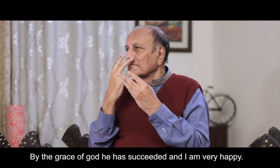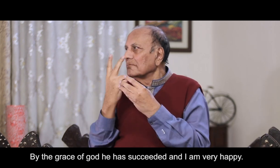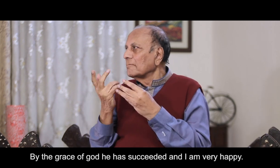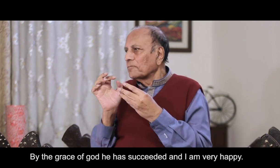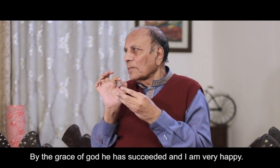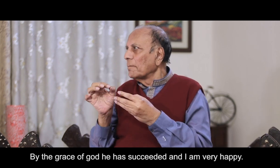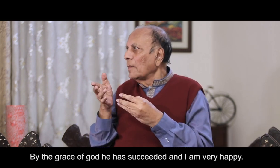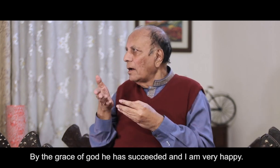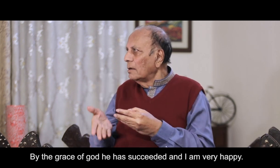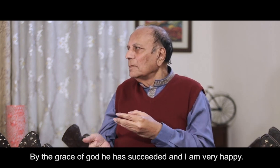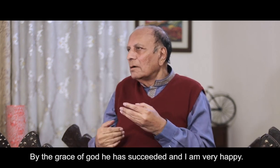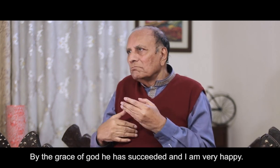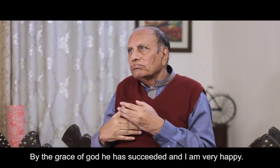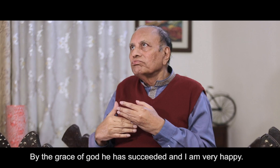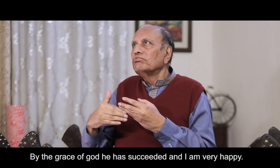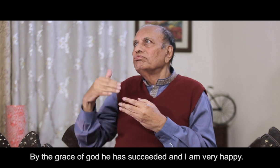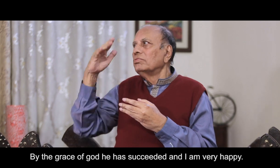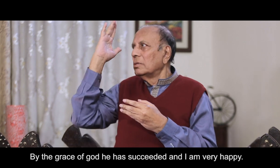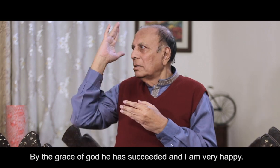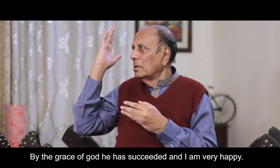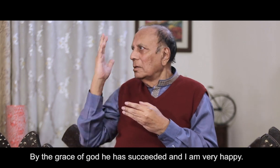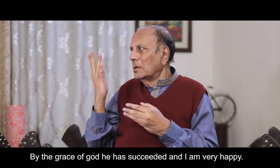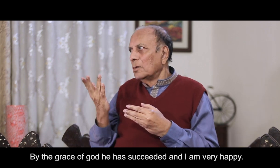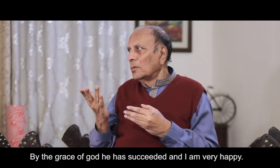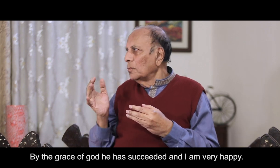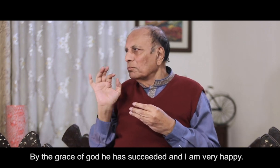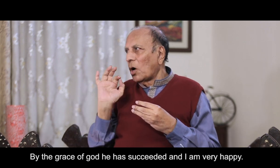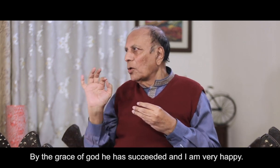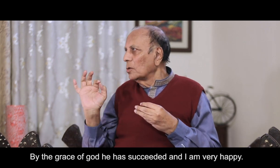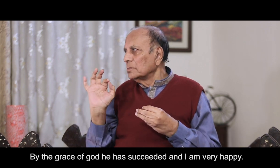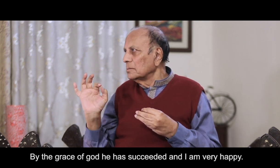में सक्सेसफुल हैं और मैं बहुत खुश हूँ।